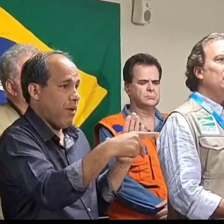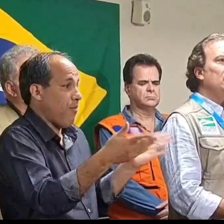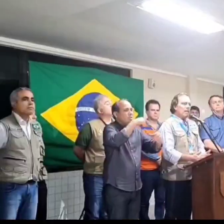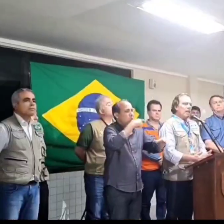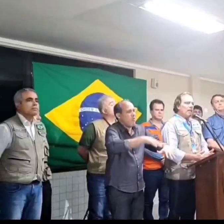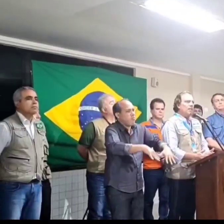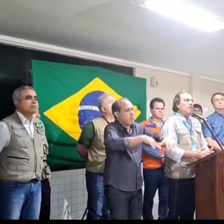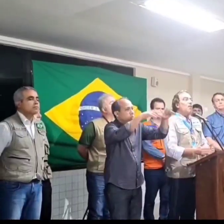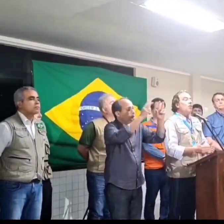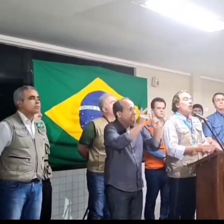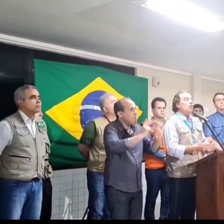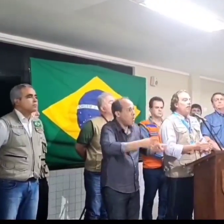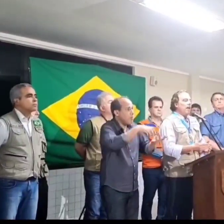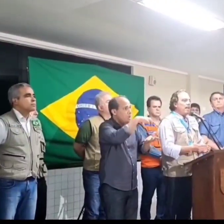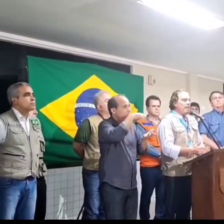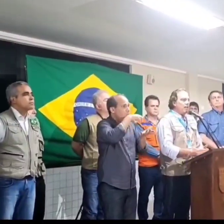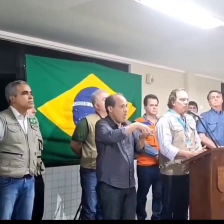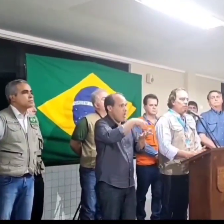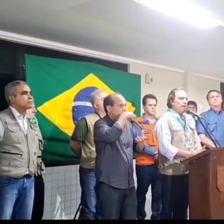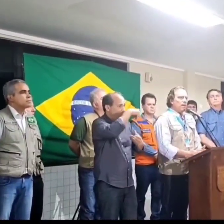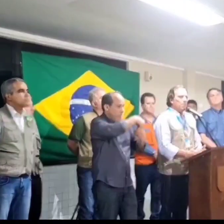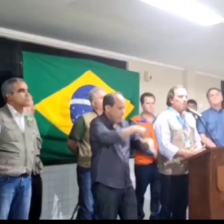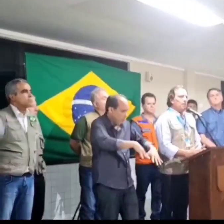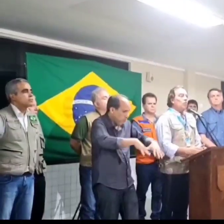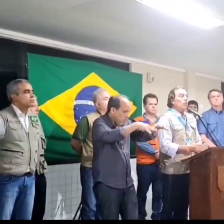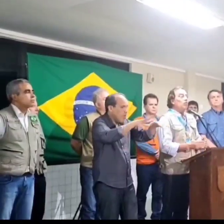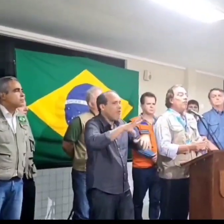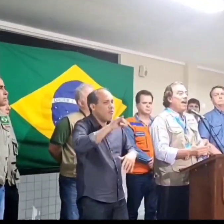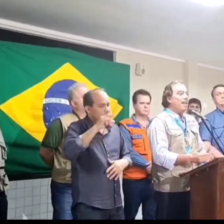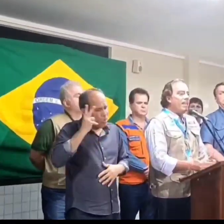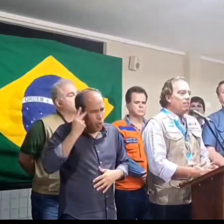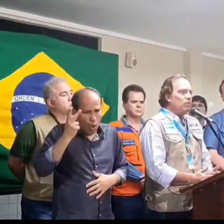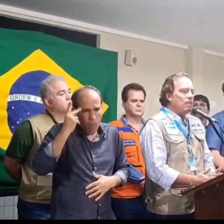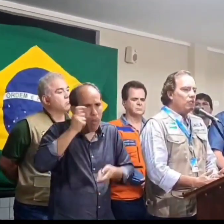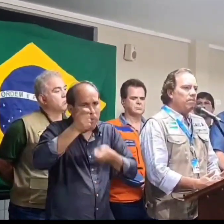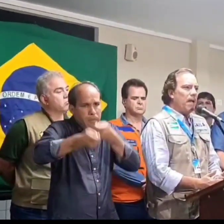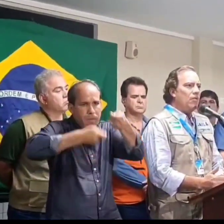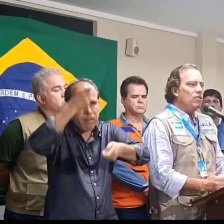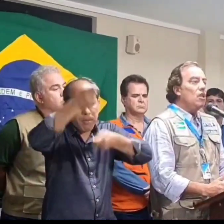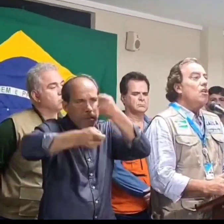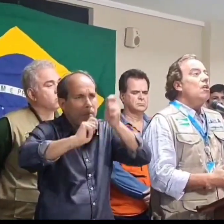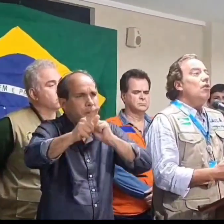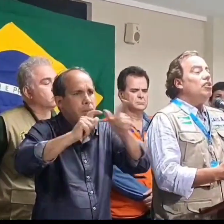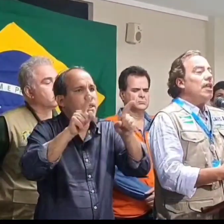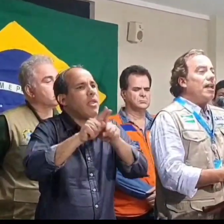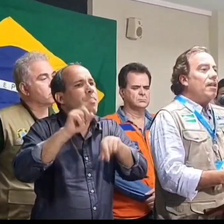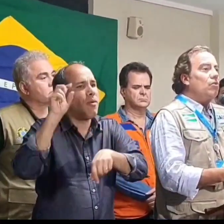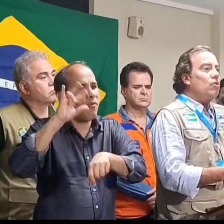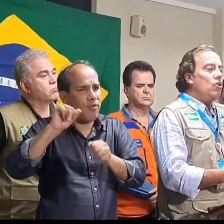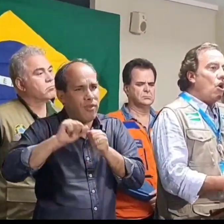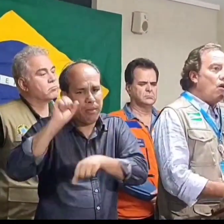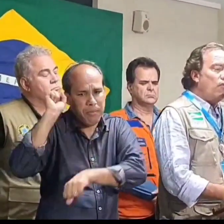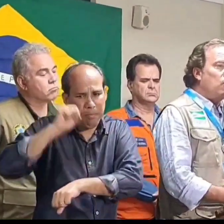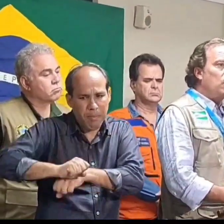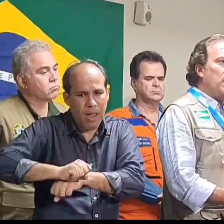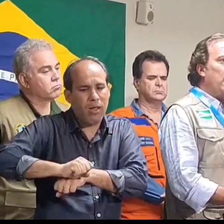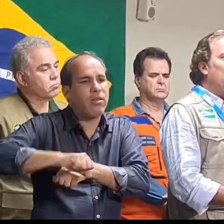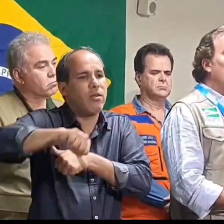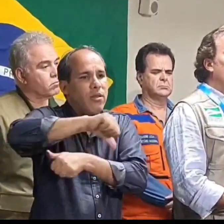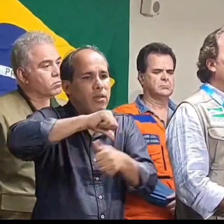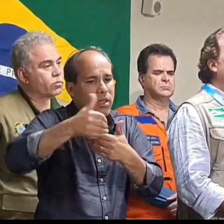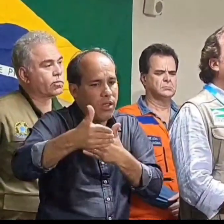várias agências pagadas, nós faremos o pagamento, nós faremos as pausas, nós daremos